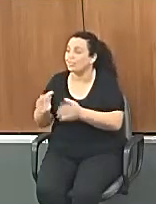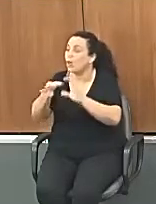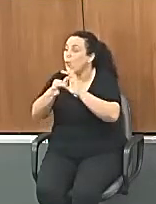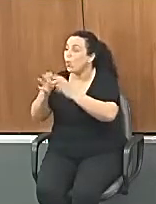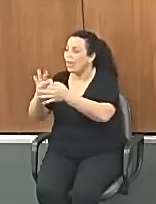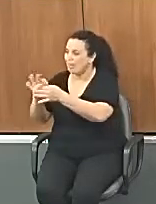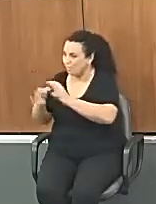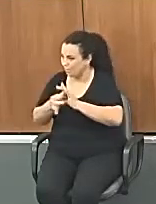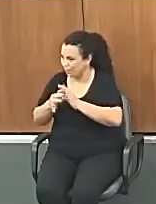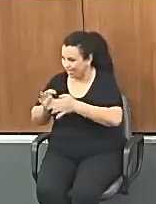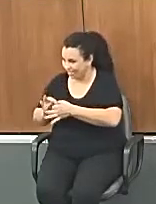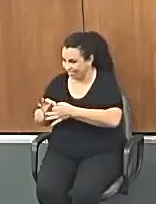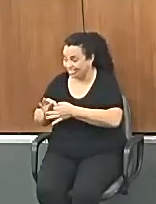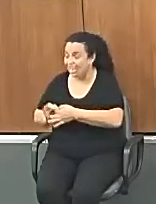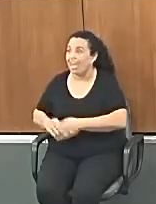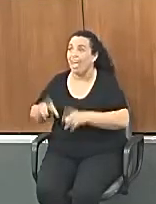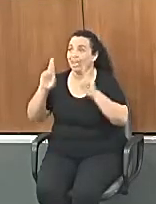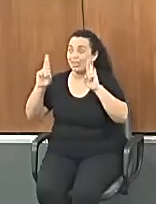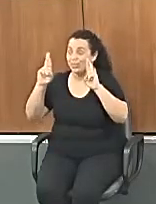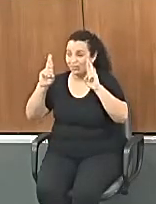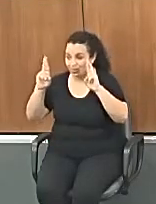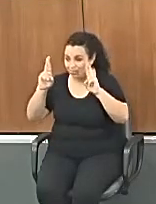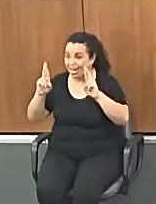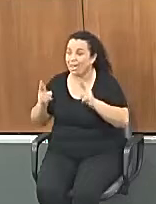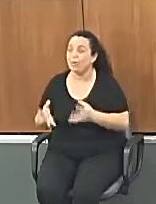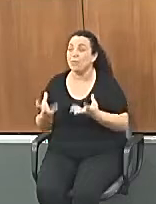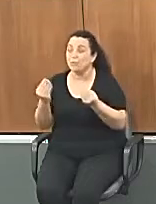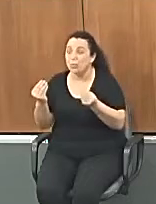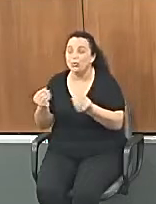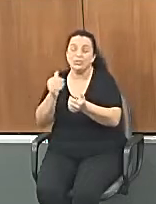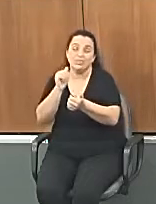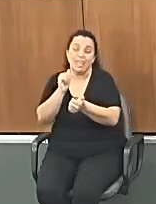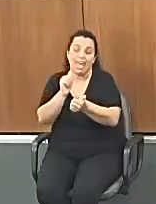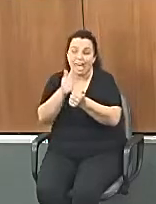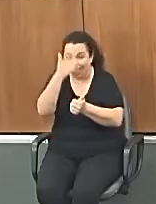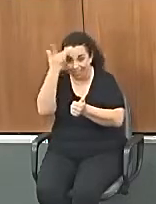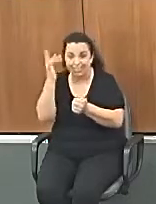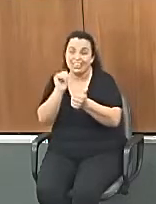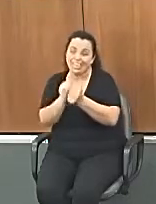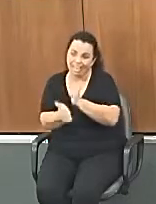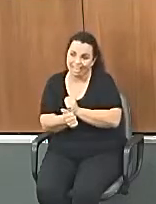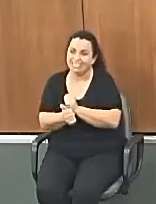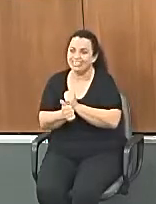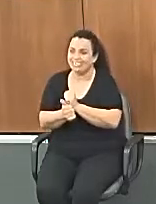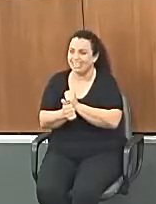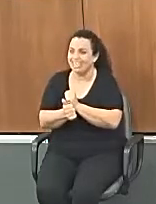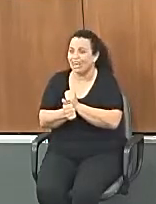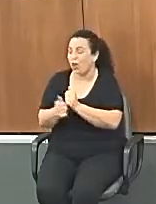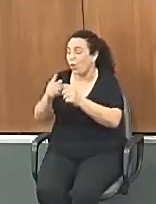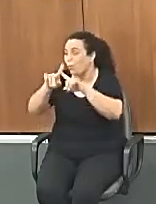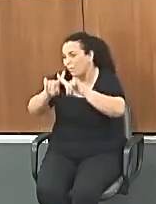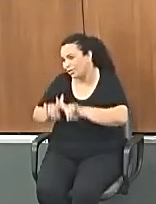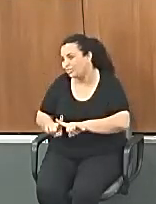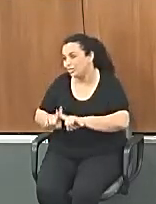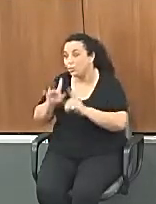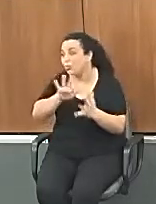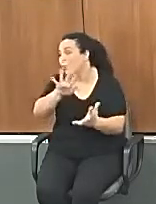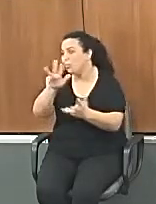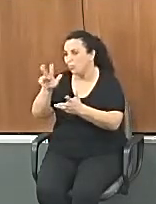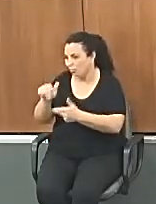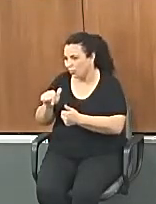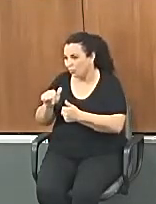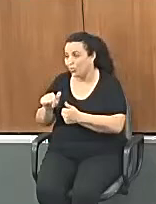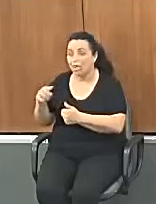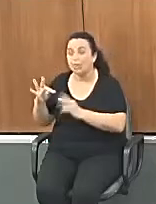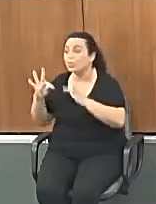teremos com certeza vários atletas com deficiência brilhando no mundo como sempre acontece inclusive pra que todos saibam nós